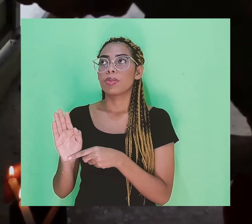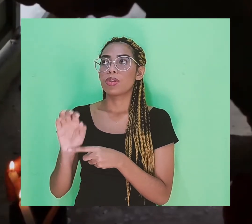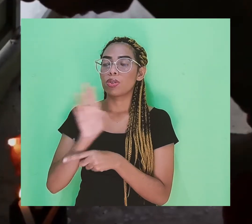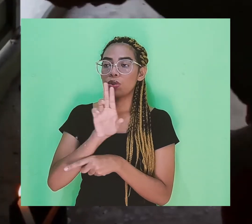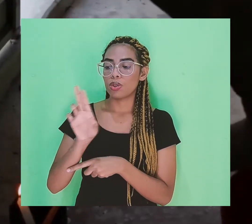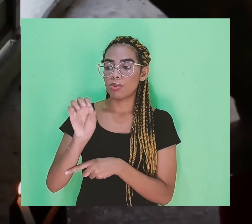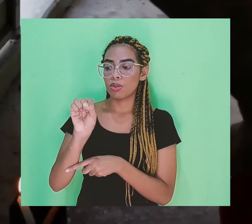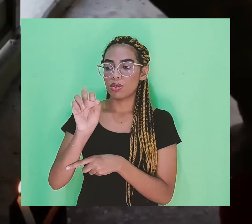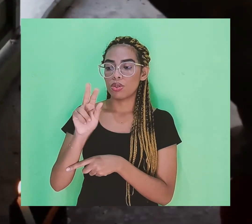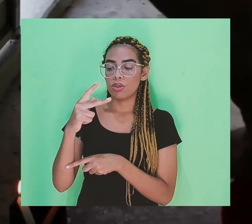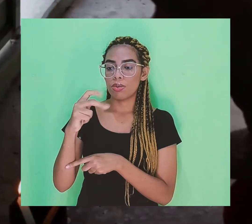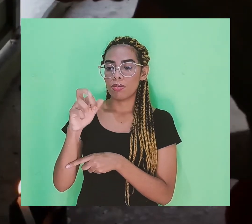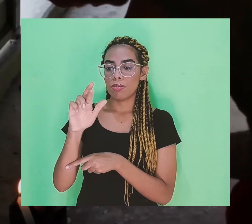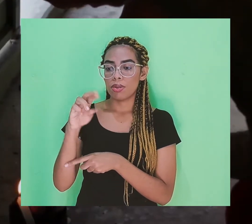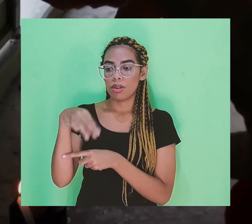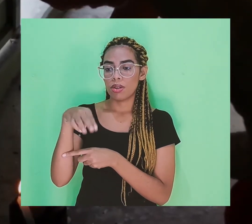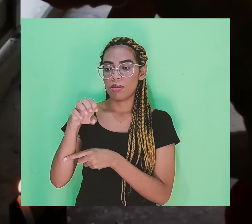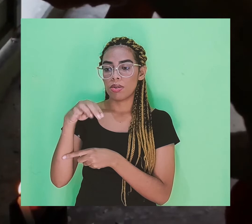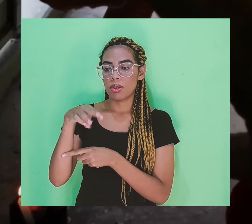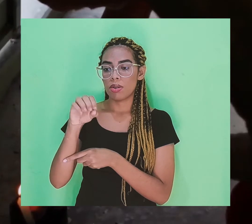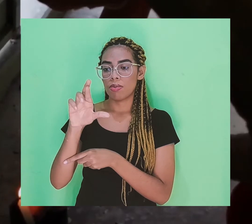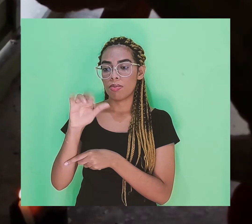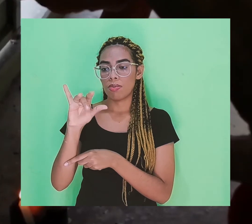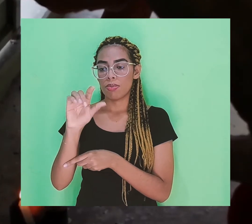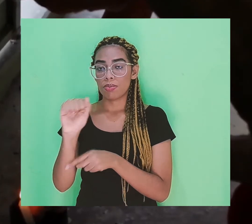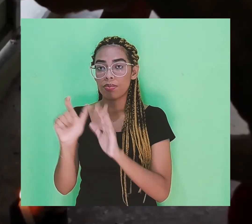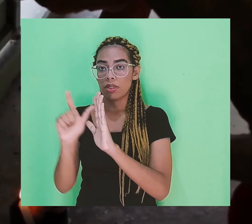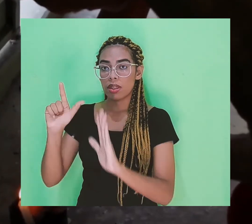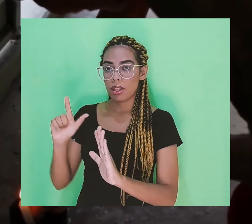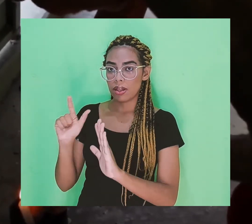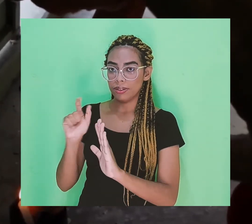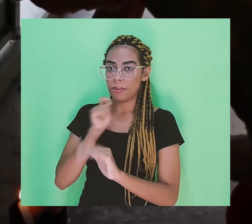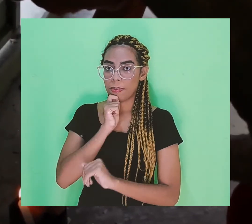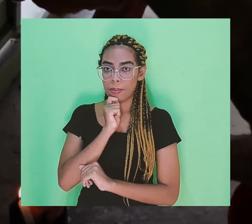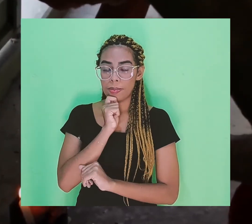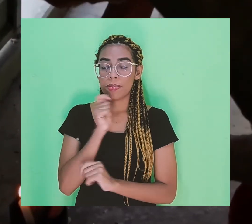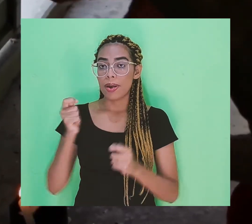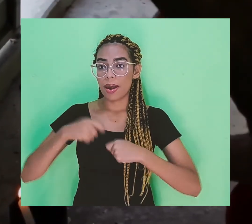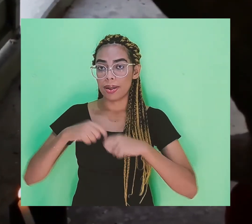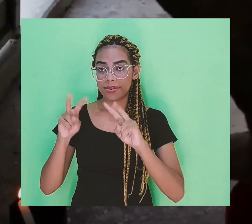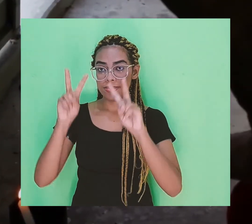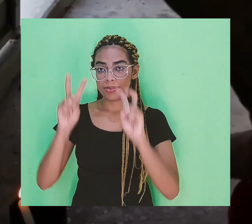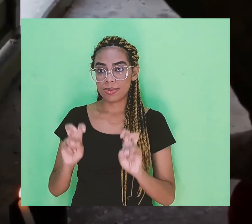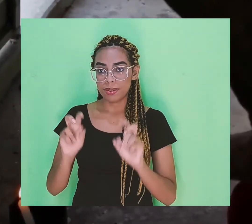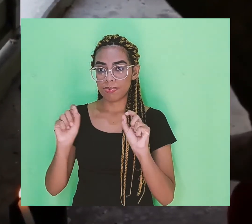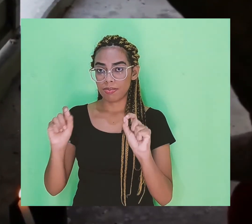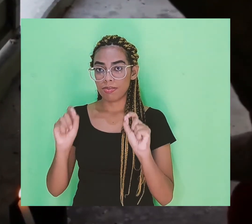mostra, né? E passou na sessão também do CMP, que veio antes do podcast, é uma parte que fica